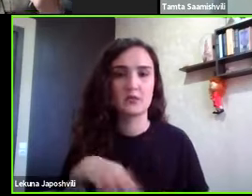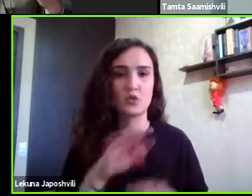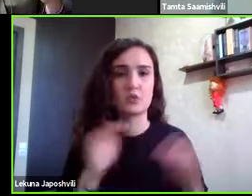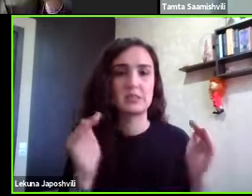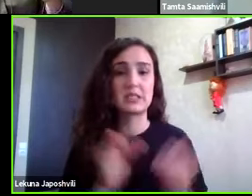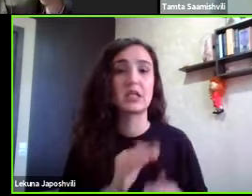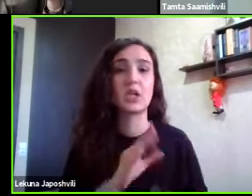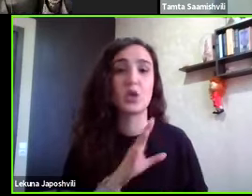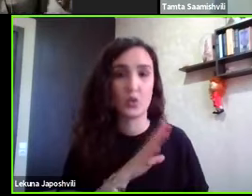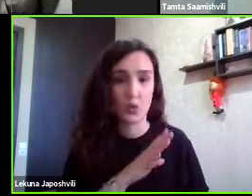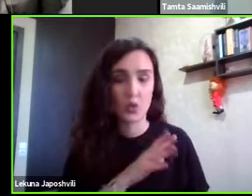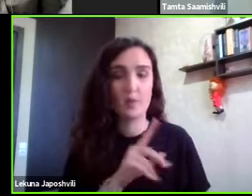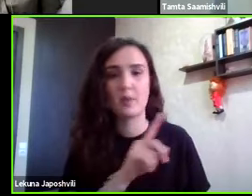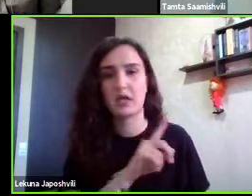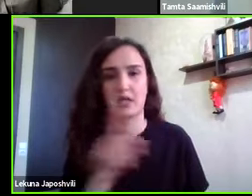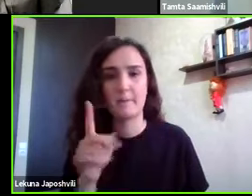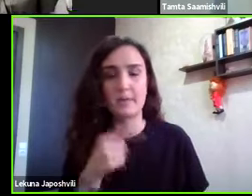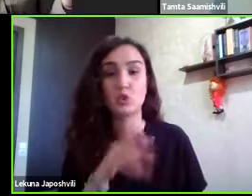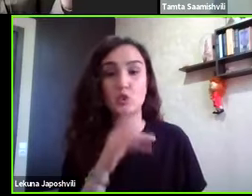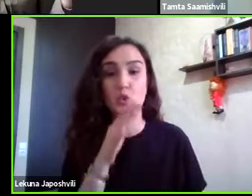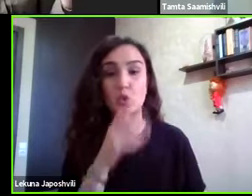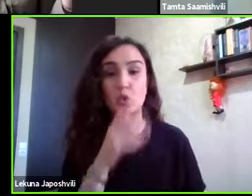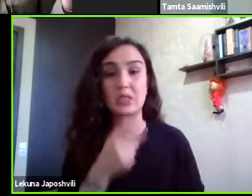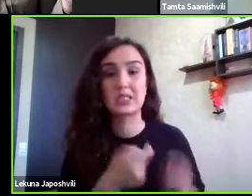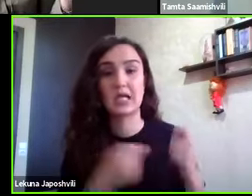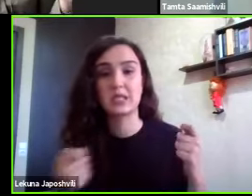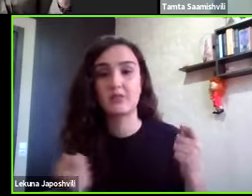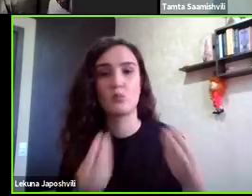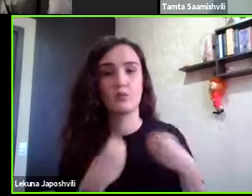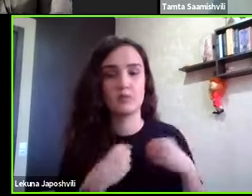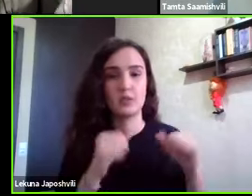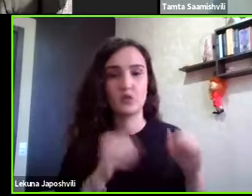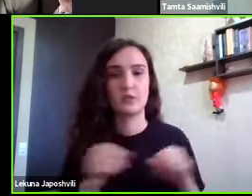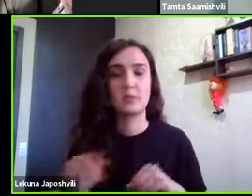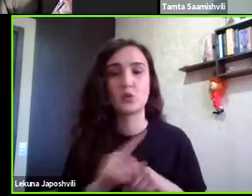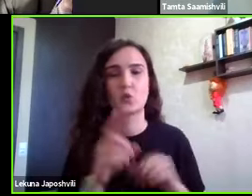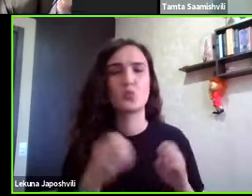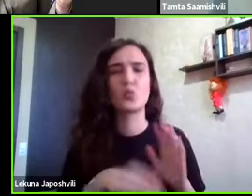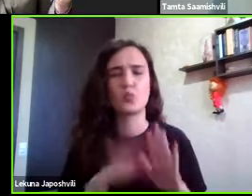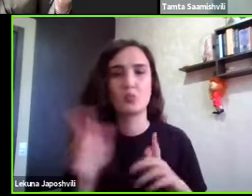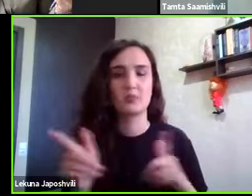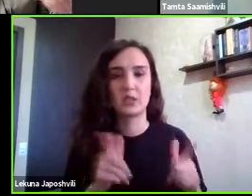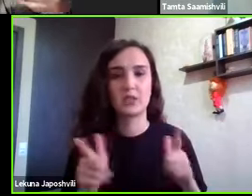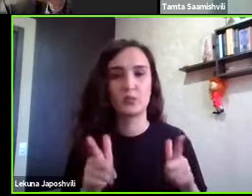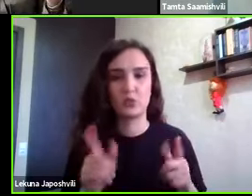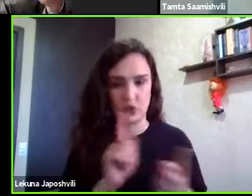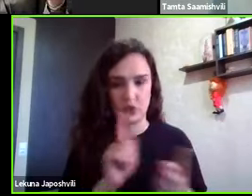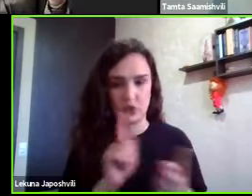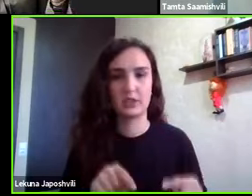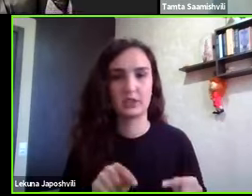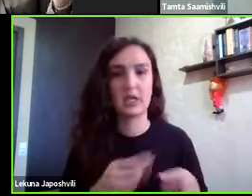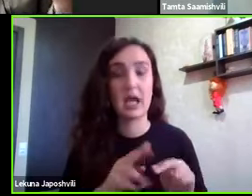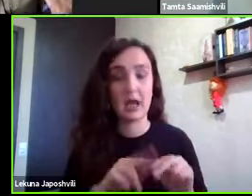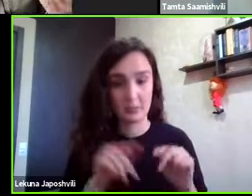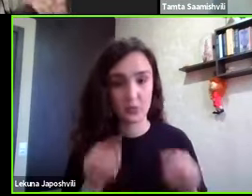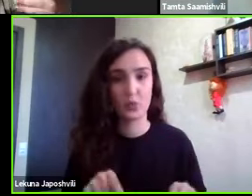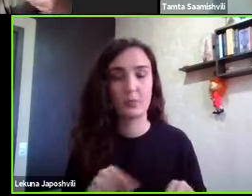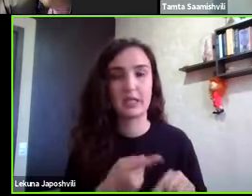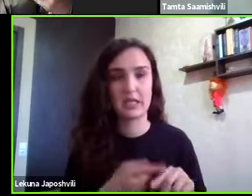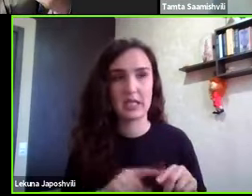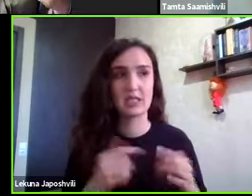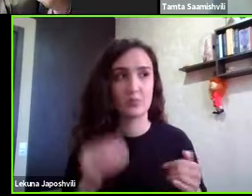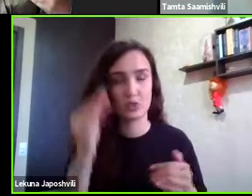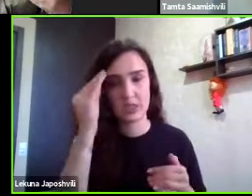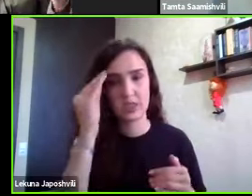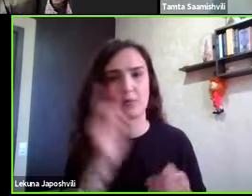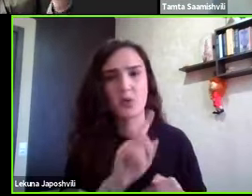იყო, მაგრამ ეს დროის გაწელვა მოგცემს საშუალებას რომ უფრო მომზადებული შეხვდეთ. ამდენად ეს ტენდენცია